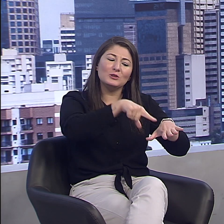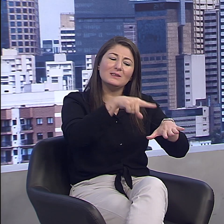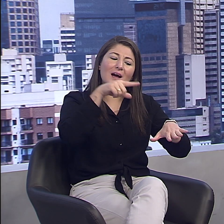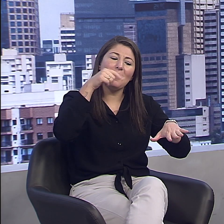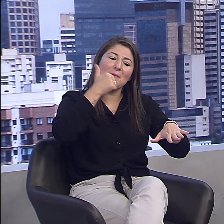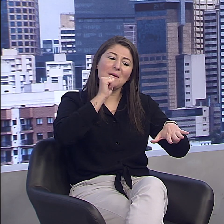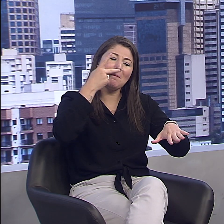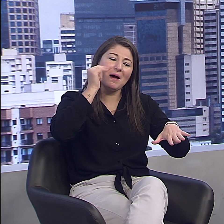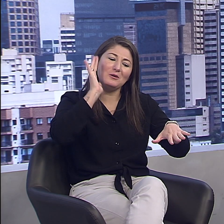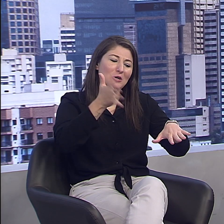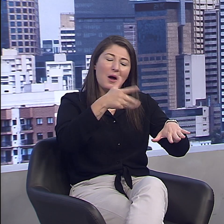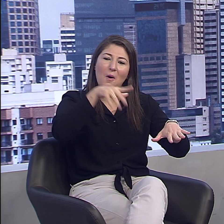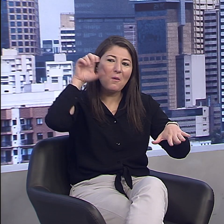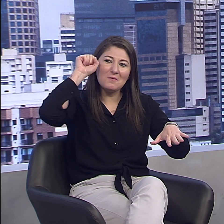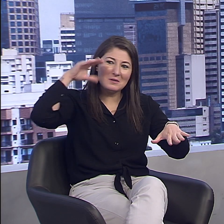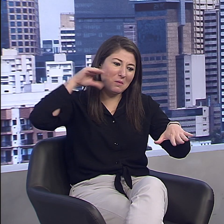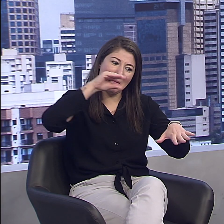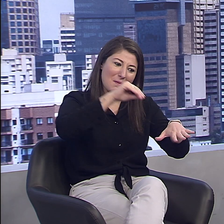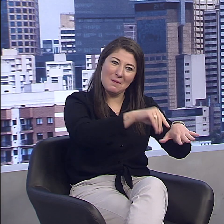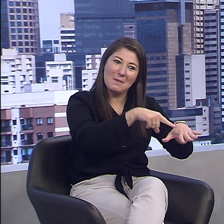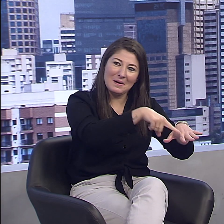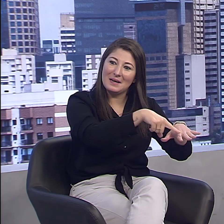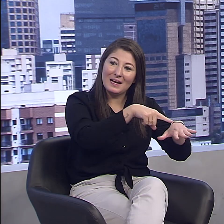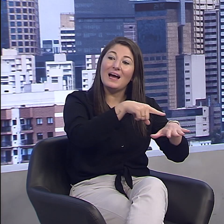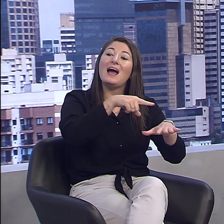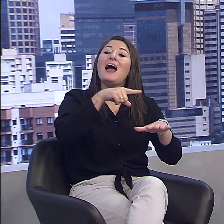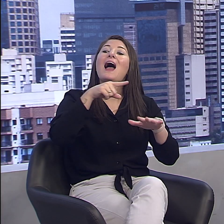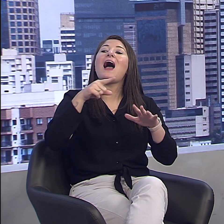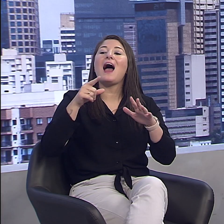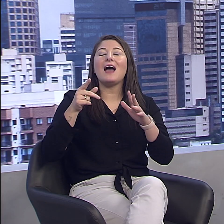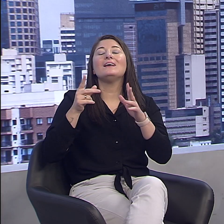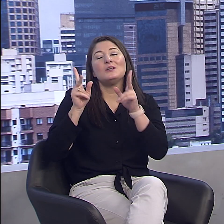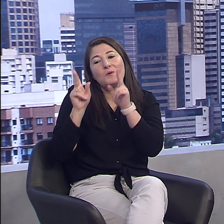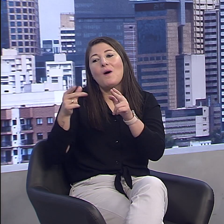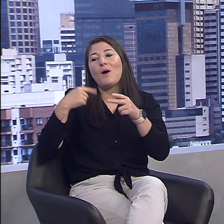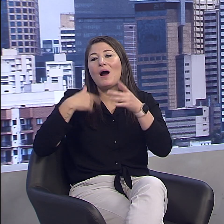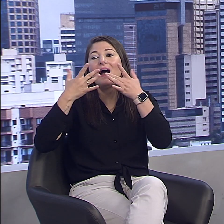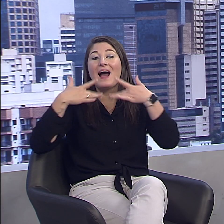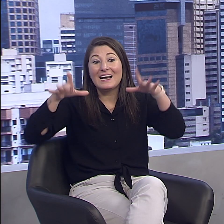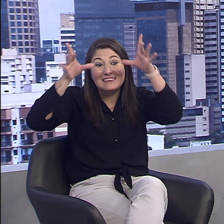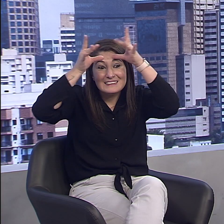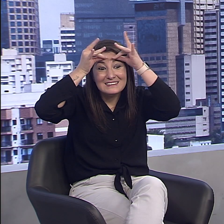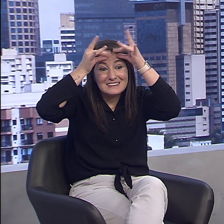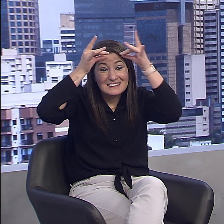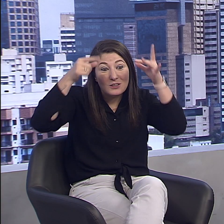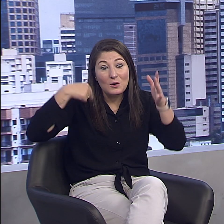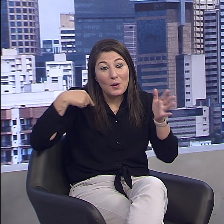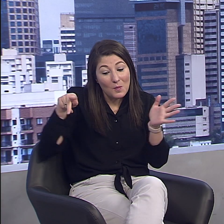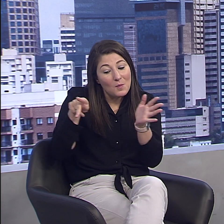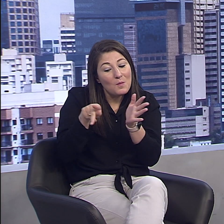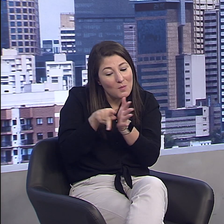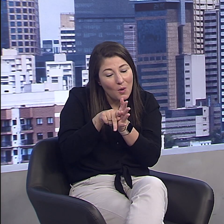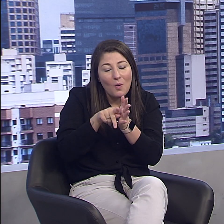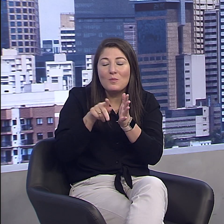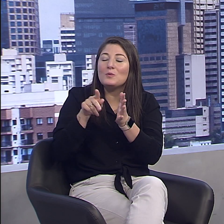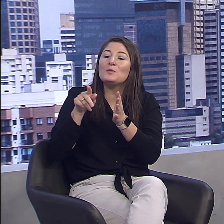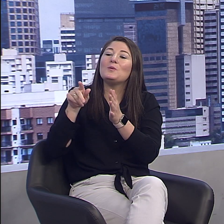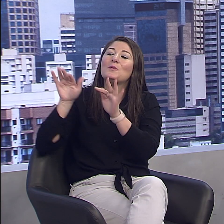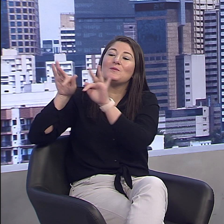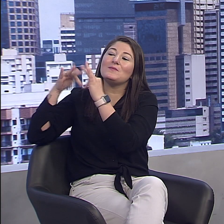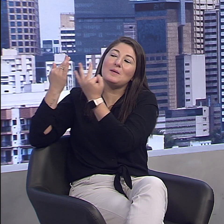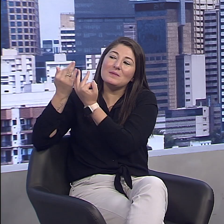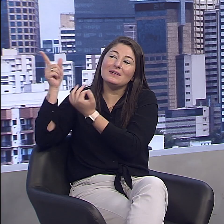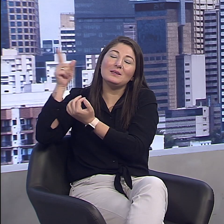Então, assim como uma criança ouvinte de pais falantes ouvintes também, a criança tem essa aquisição linguística